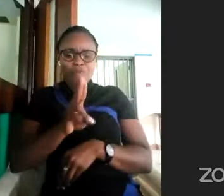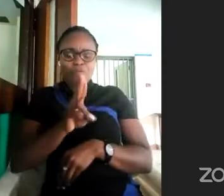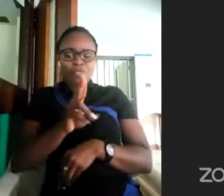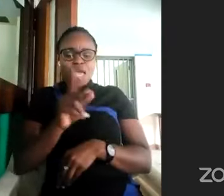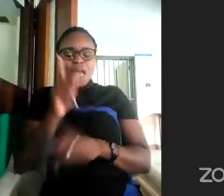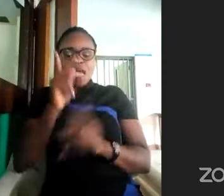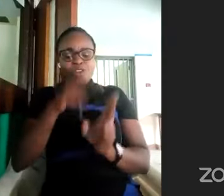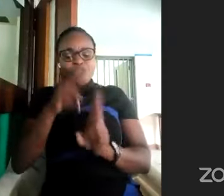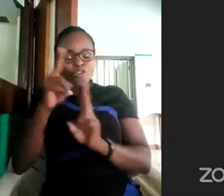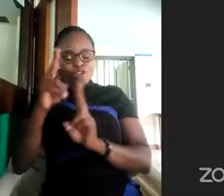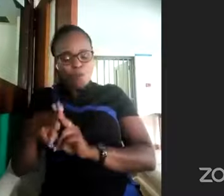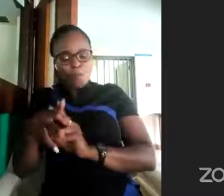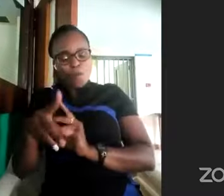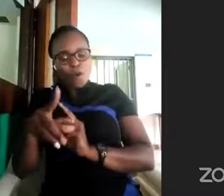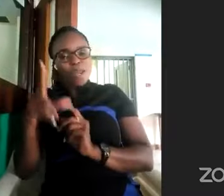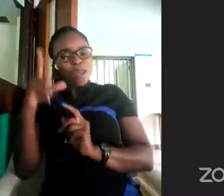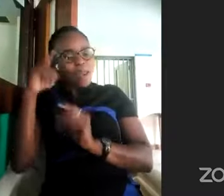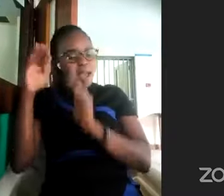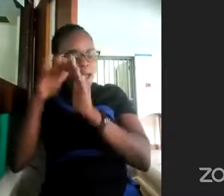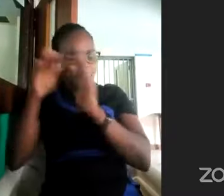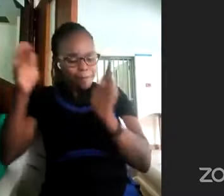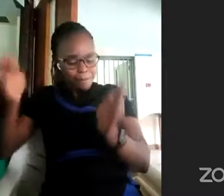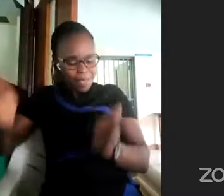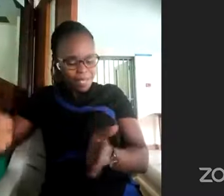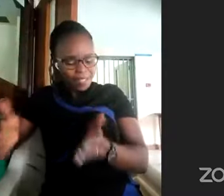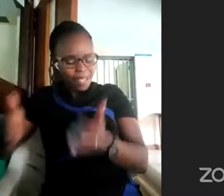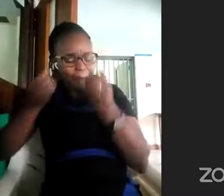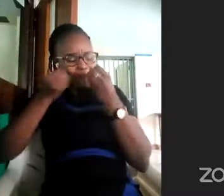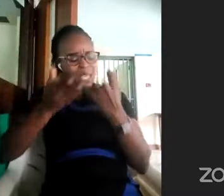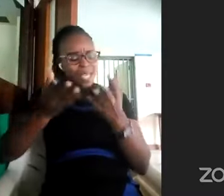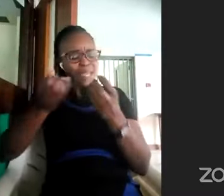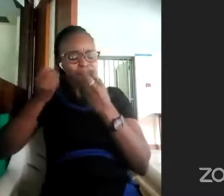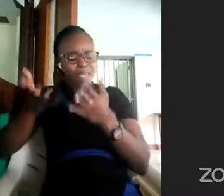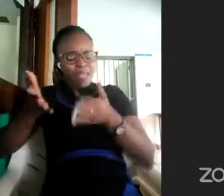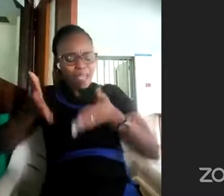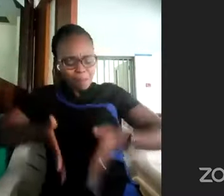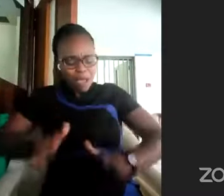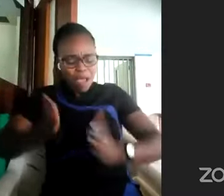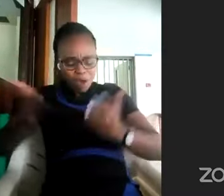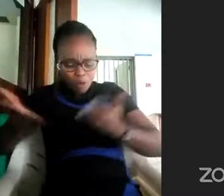ambao wengi huwa wanazalia chini. Kwa hivyo, ufisadi